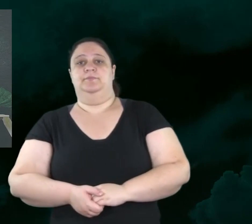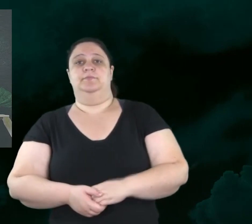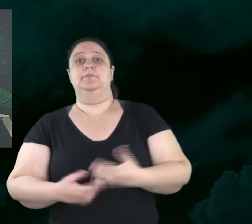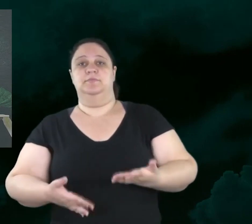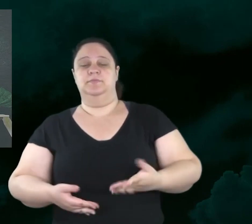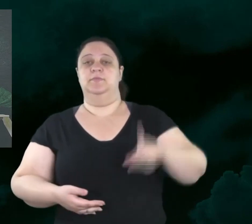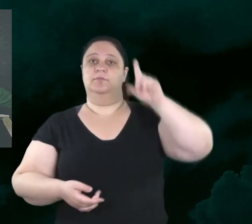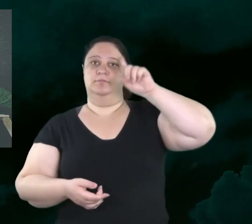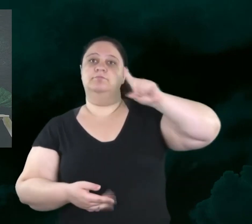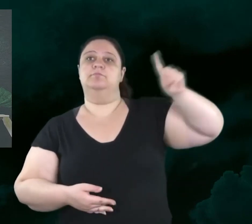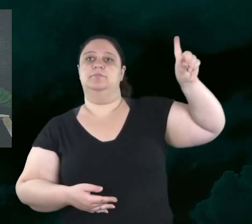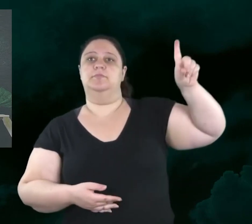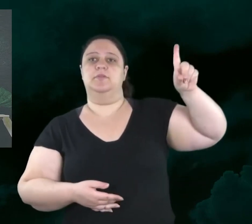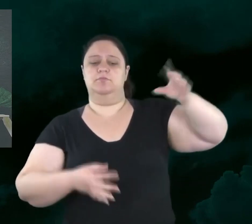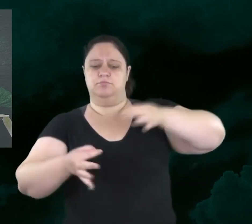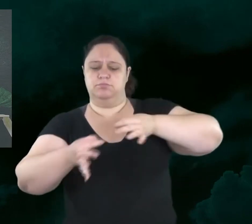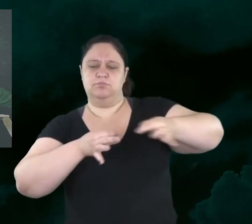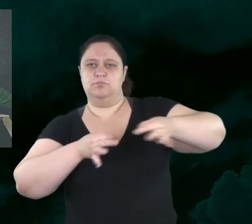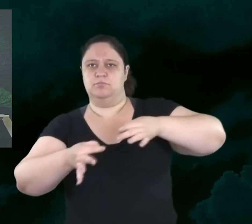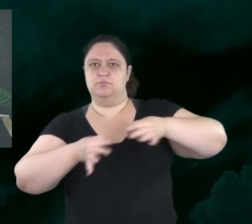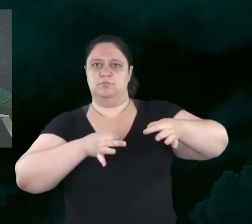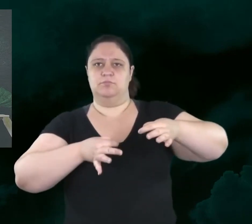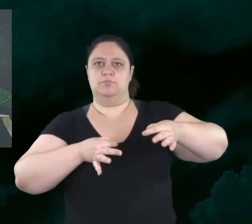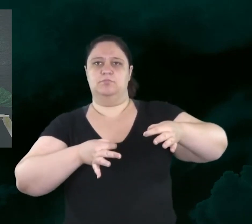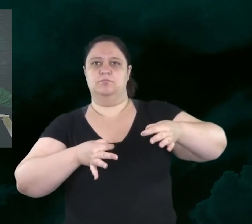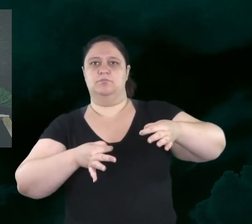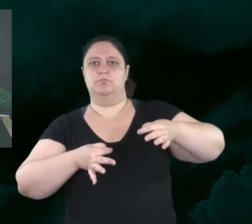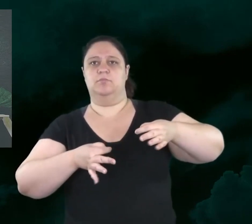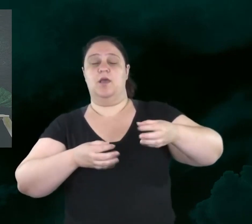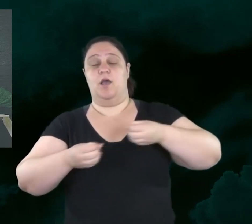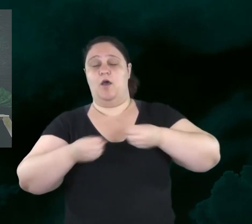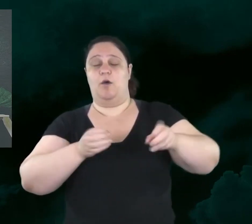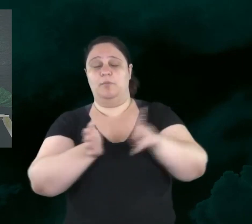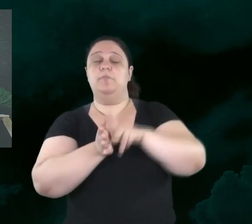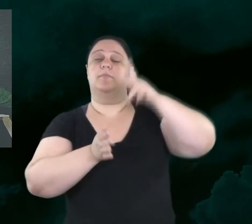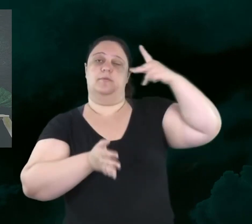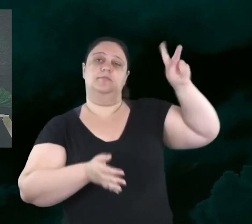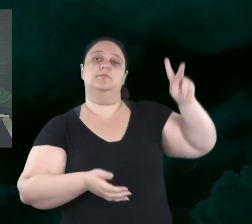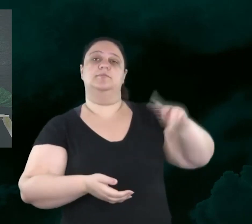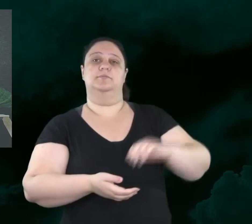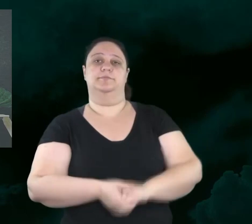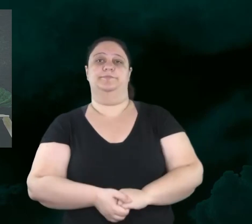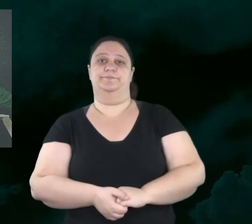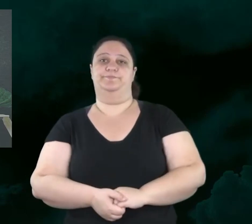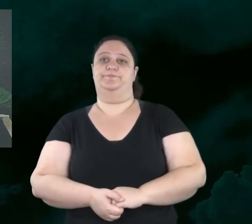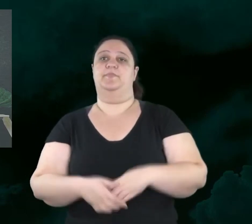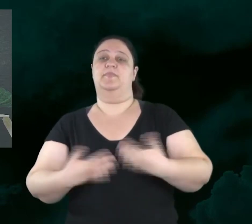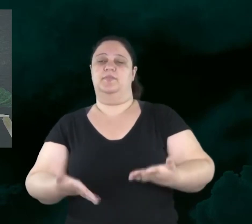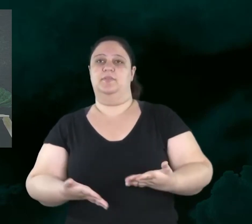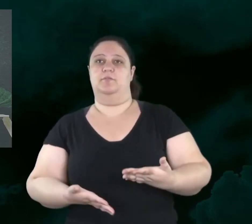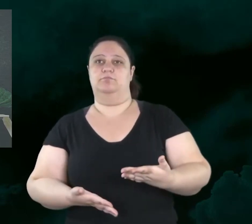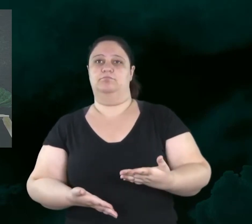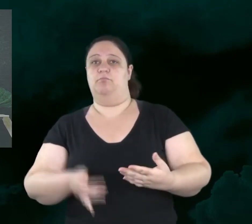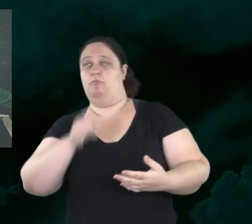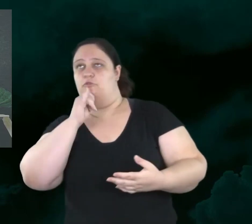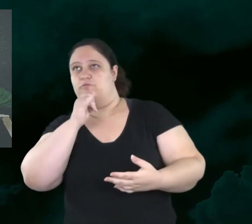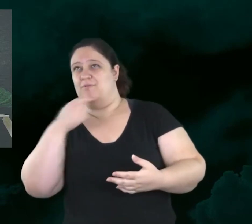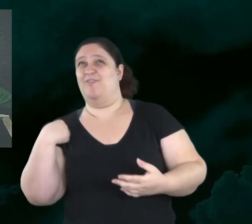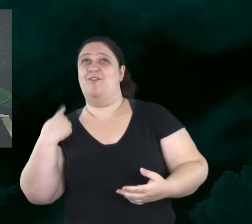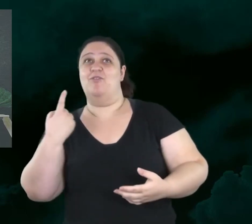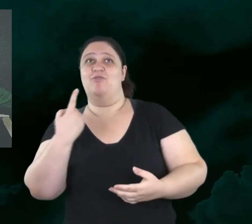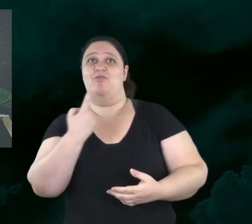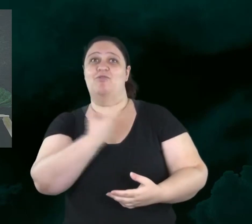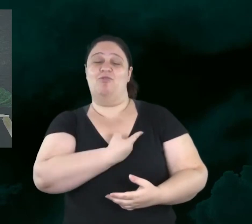estabeleceu para a obra cristã, para a nossa obra, a obra de Deus. Então, se nós não atentarmos para